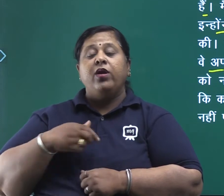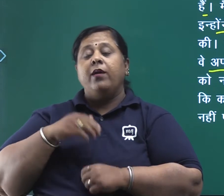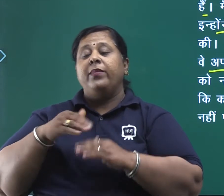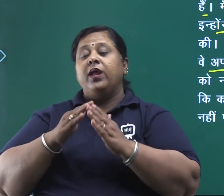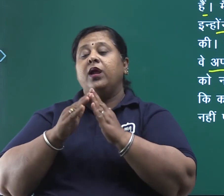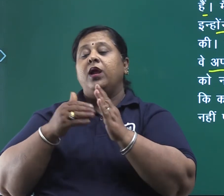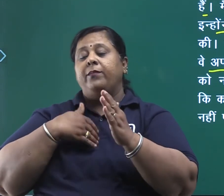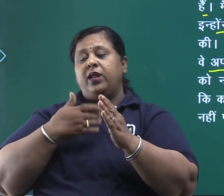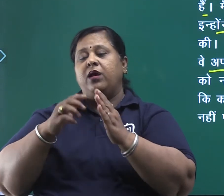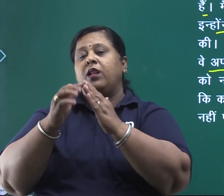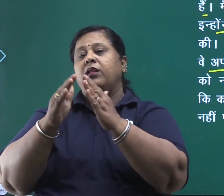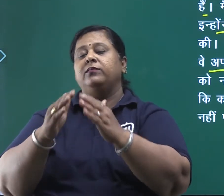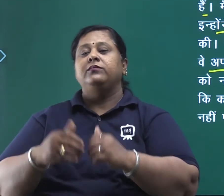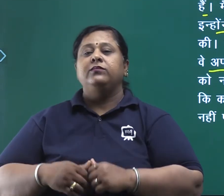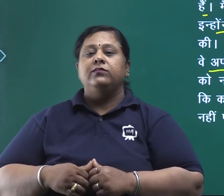अपने घर